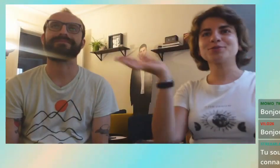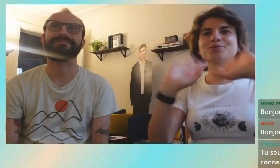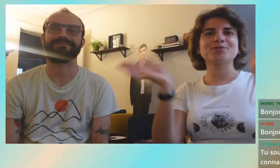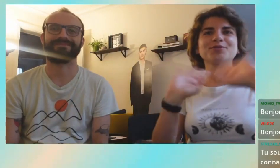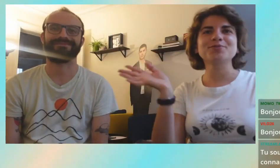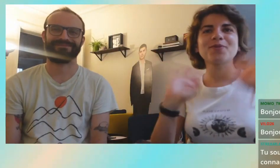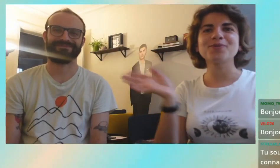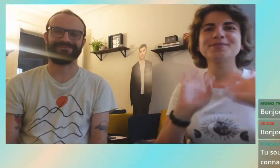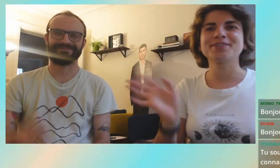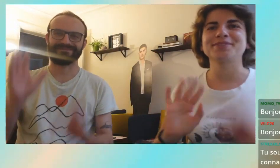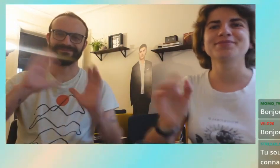Bonjour tout le monde.